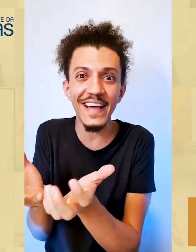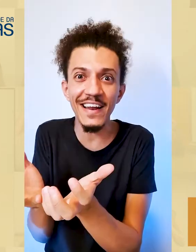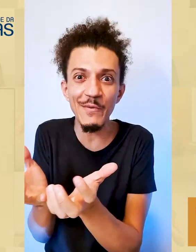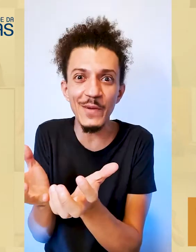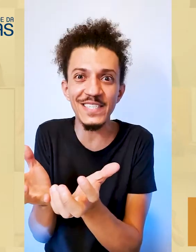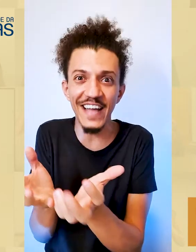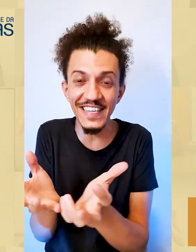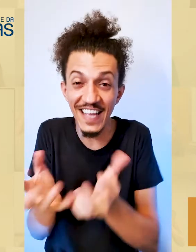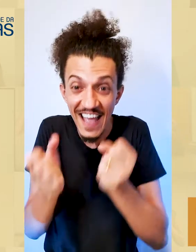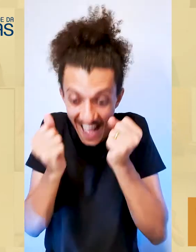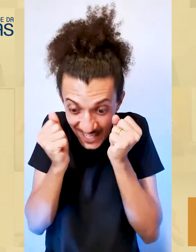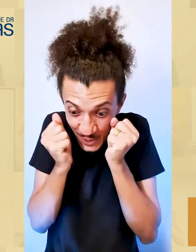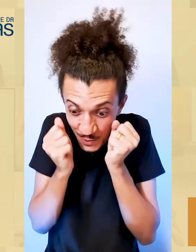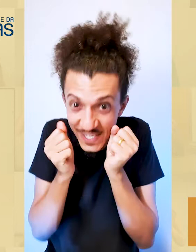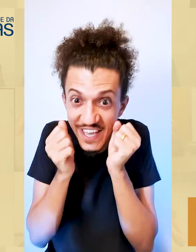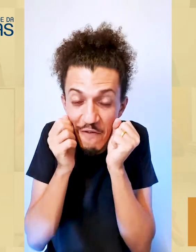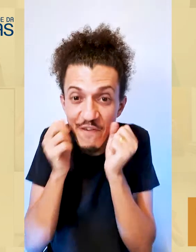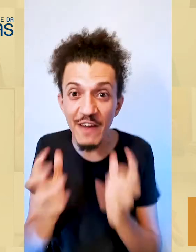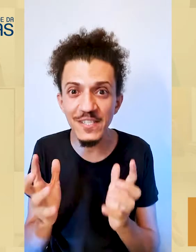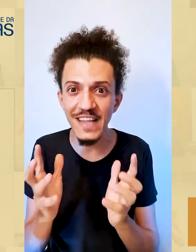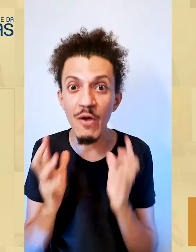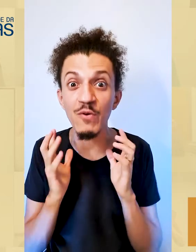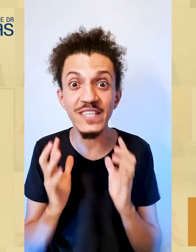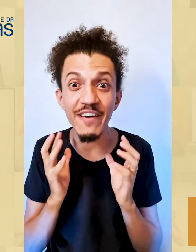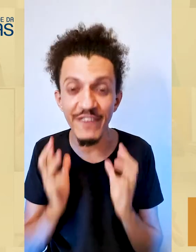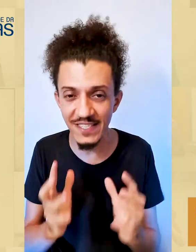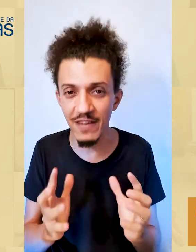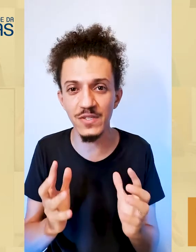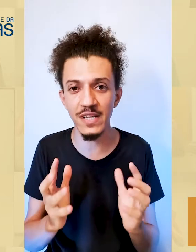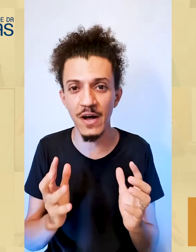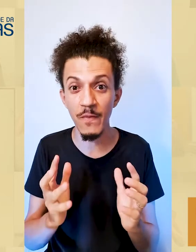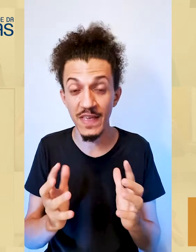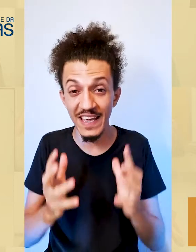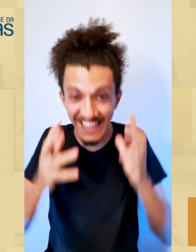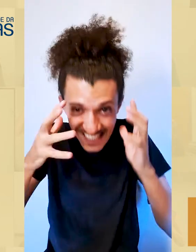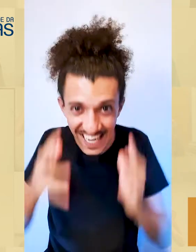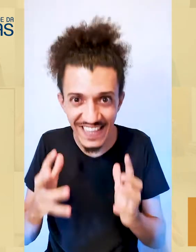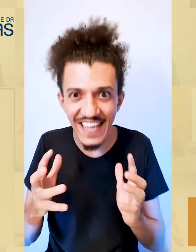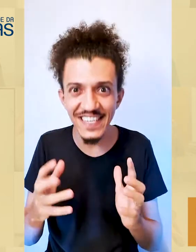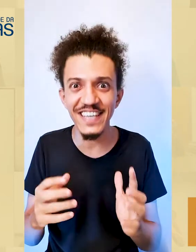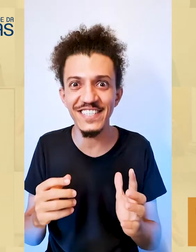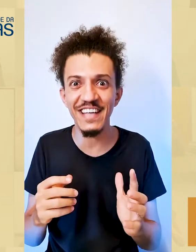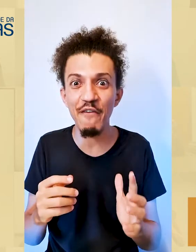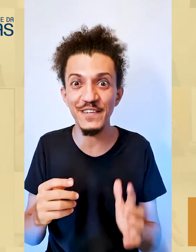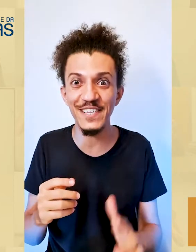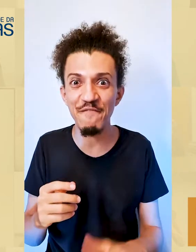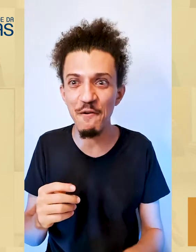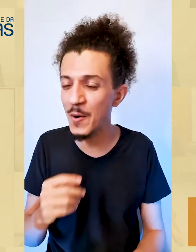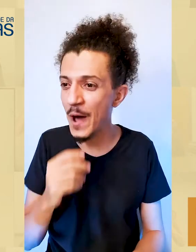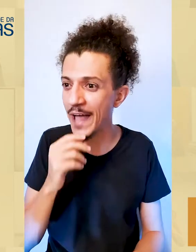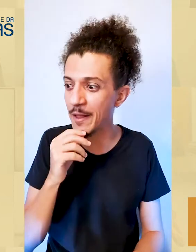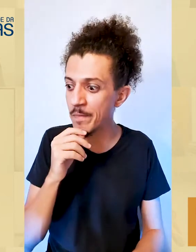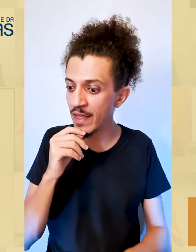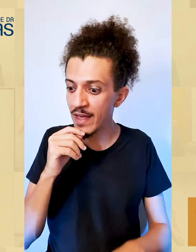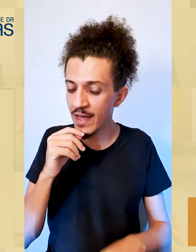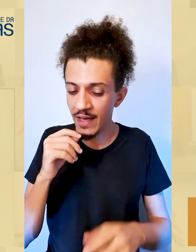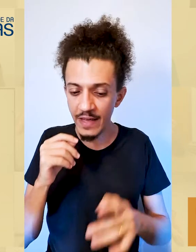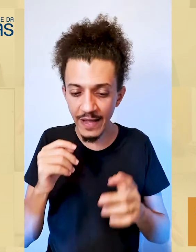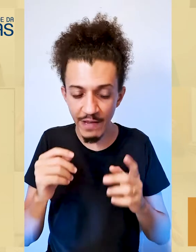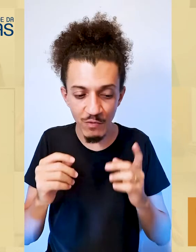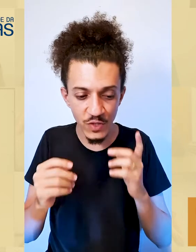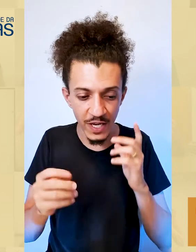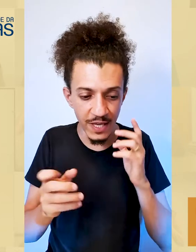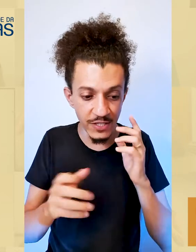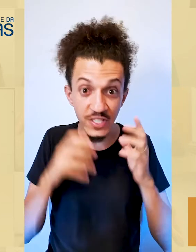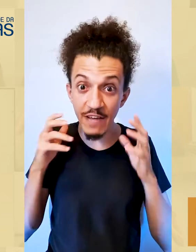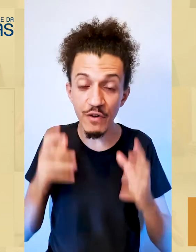saber aquela língua de sinais, a gente conseguia ver o sinal e conseguia fazer o sinal, e ter certeza que a gente estava fazendo da forma correta. E aí